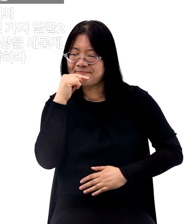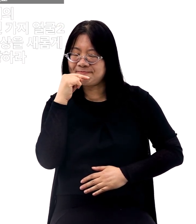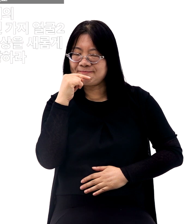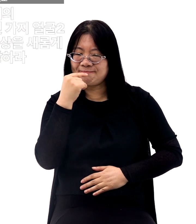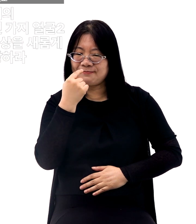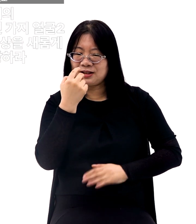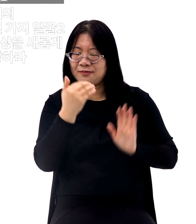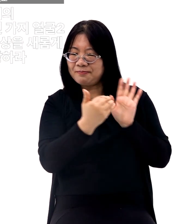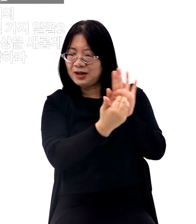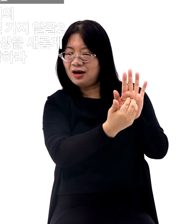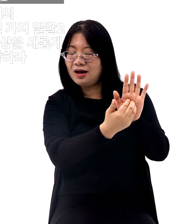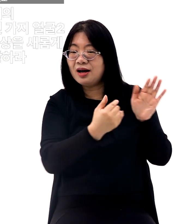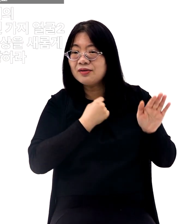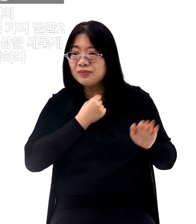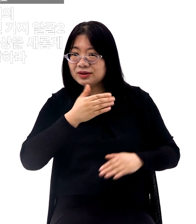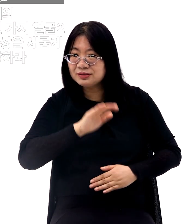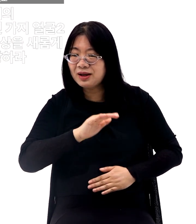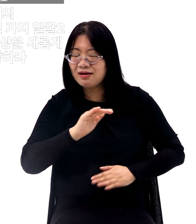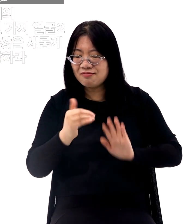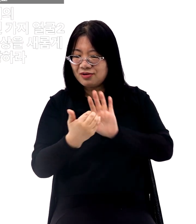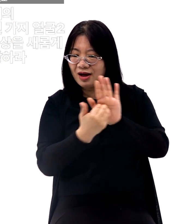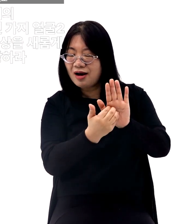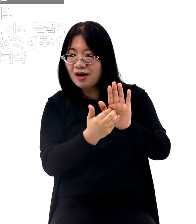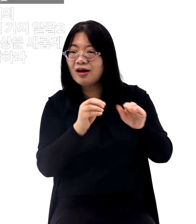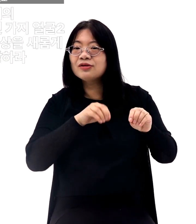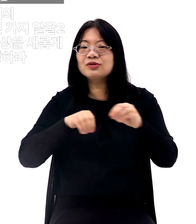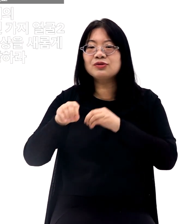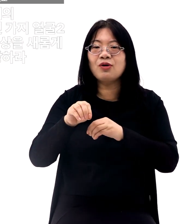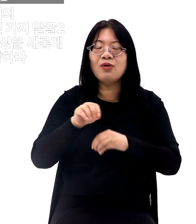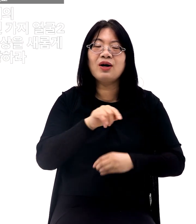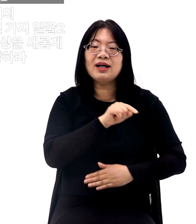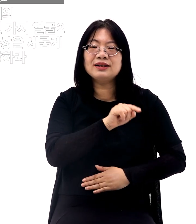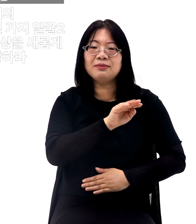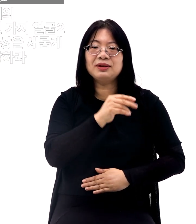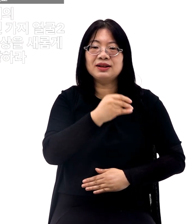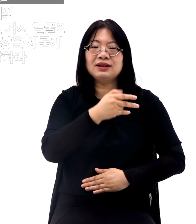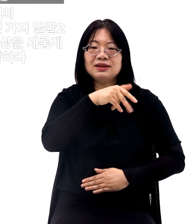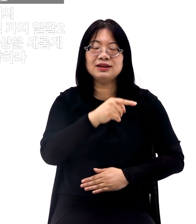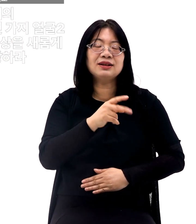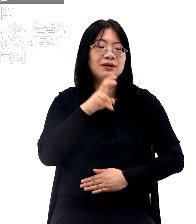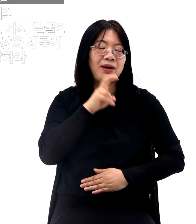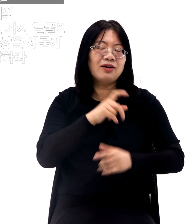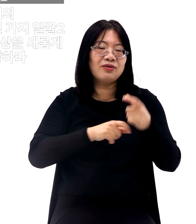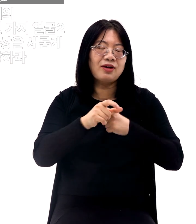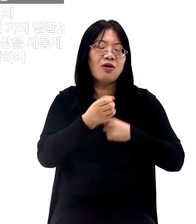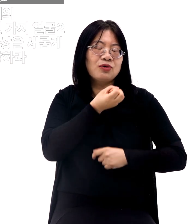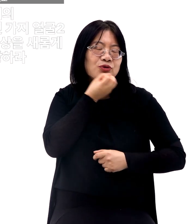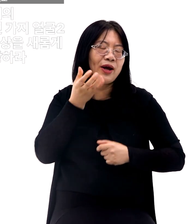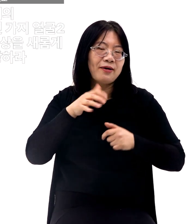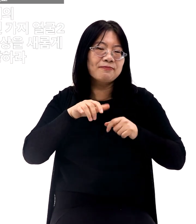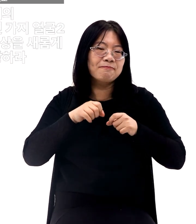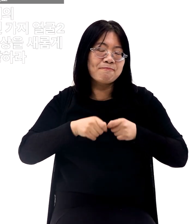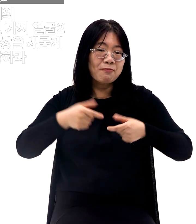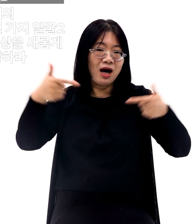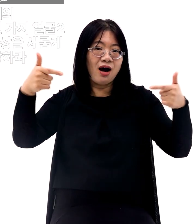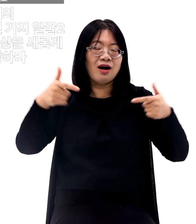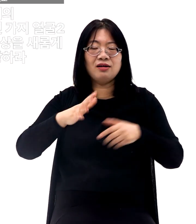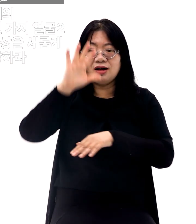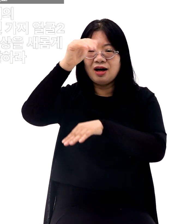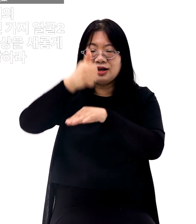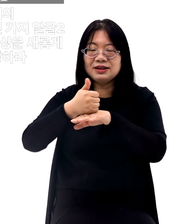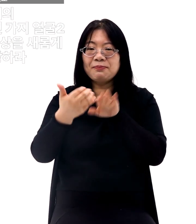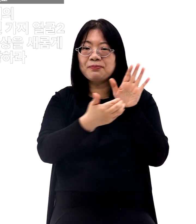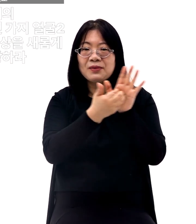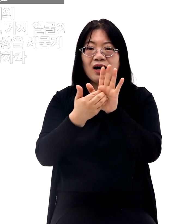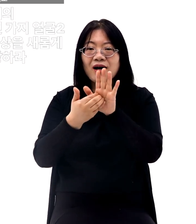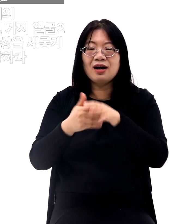차단할수록 이 음악은 전 세계를 뒤흔들기 시작합니다. 나중에는 금하니까